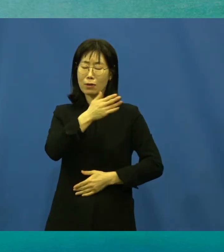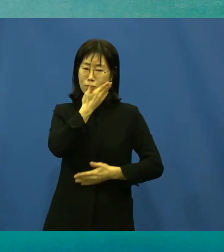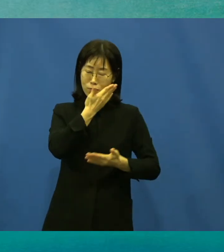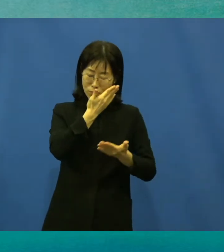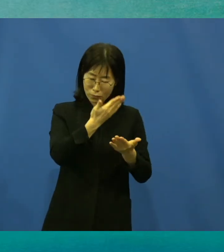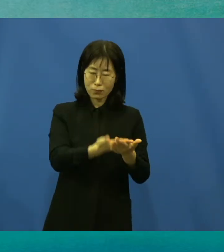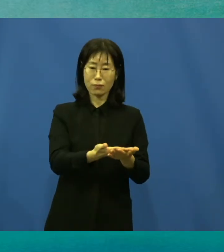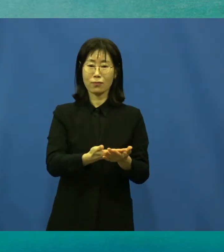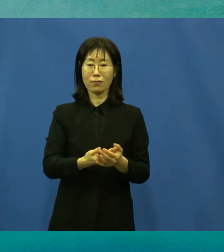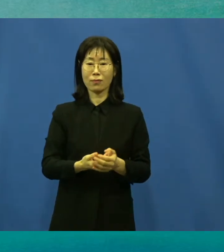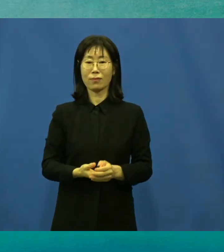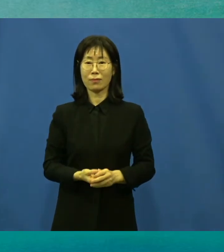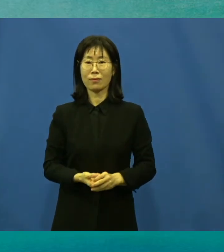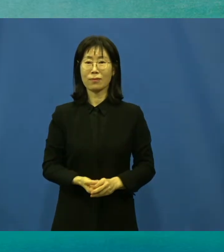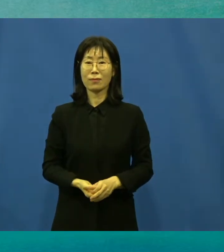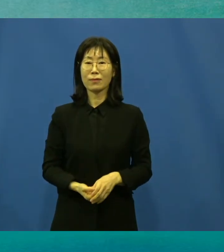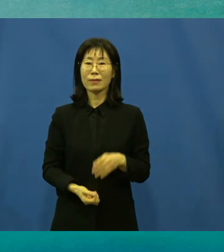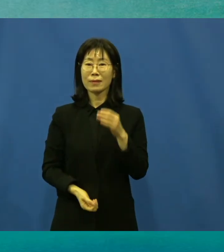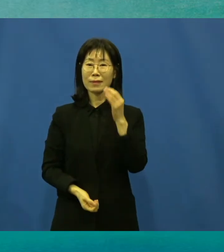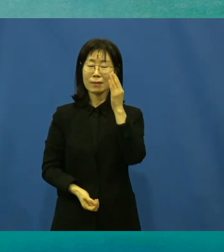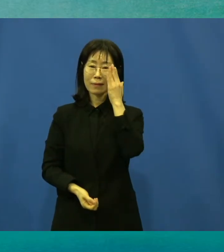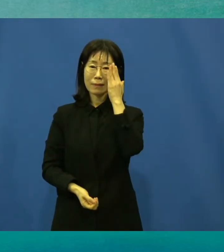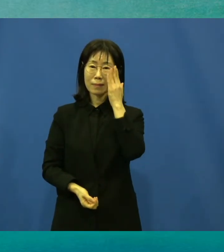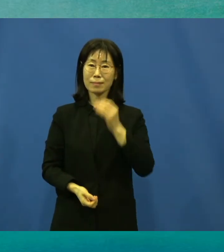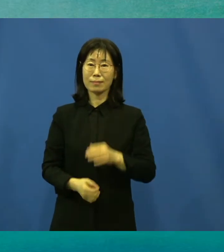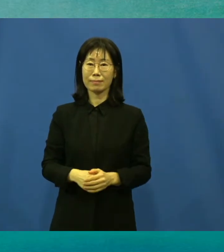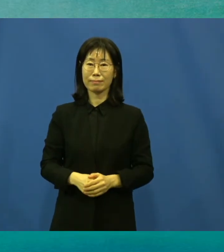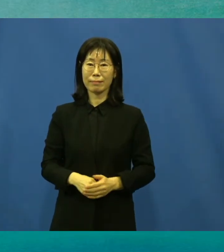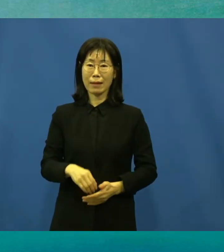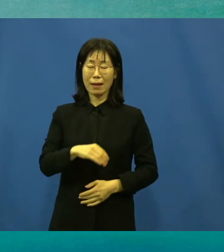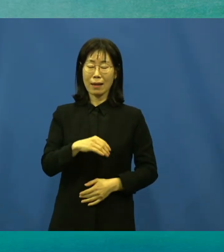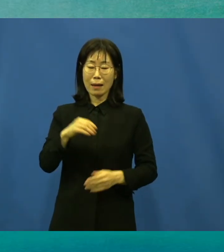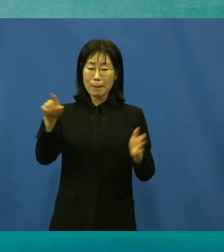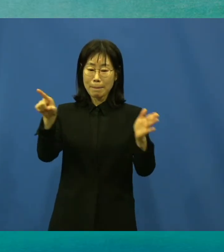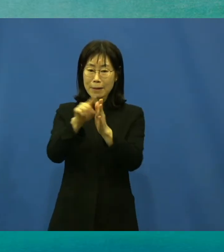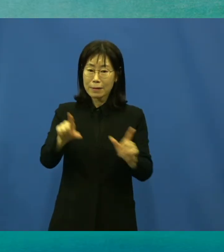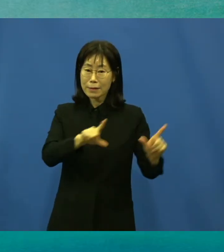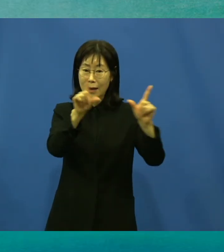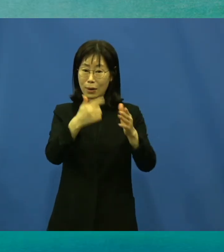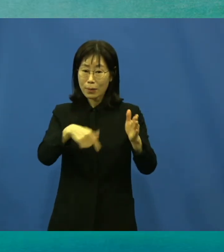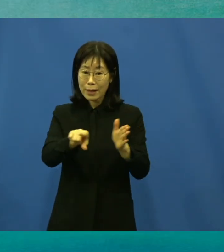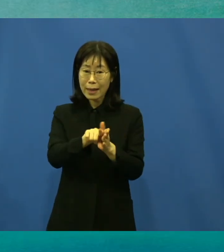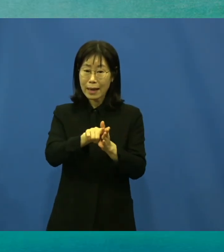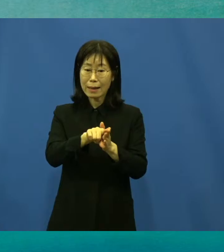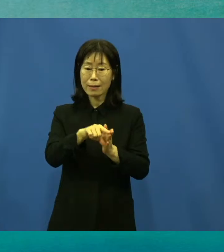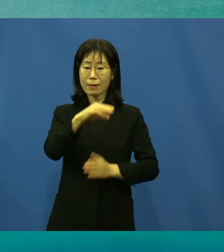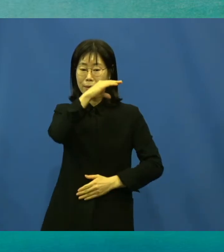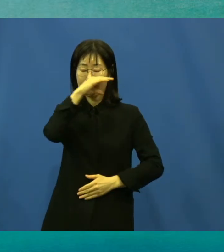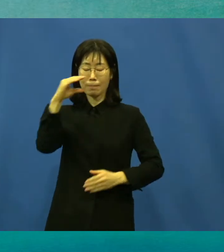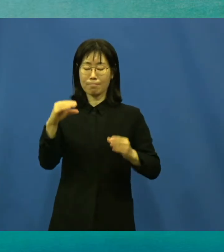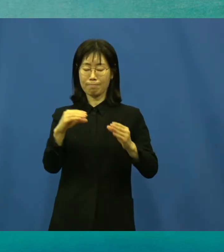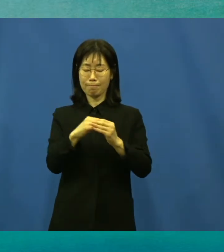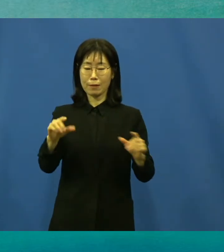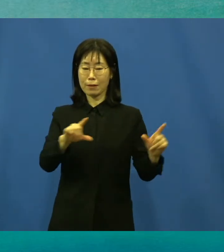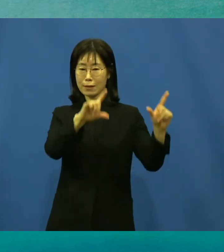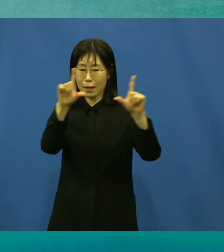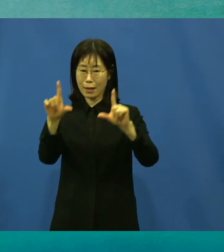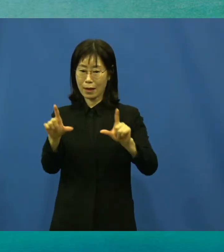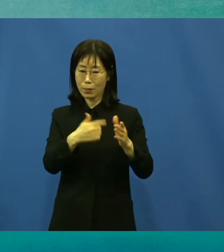프로젝트가 아닙니다. 경건 생활의 도구가 아닙니다. 기도는 신자의 존재 자체입니다.